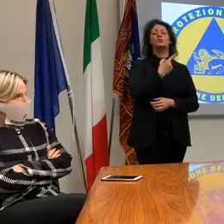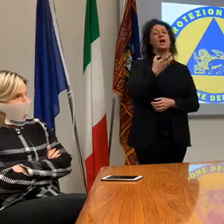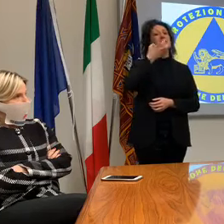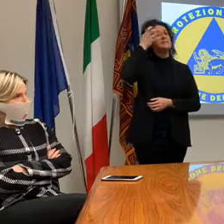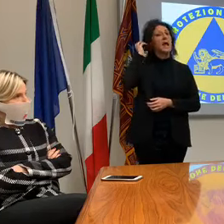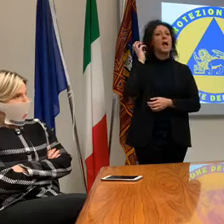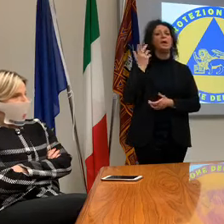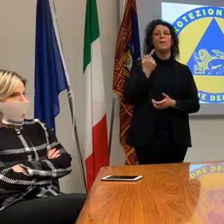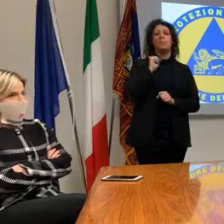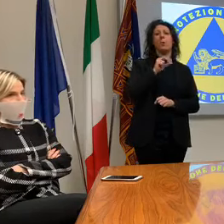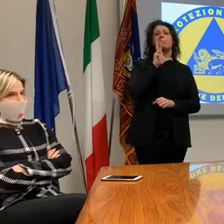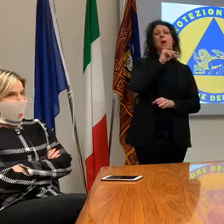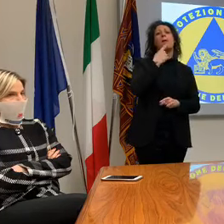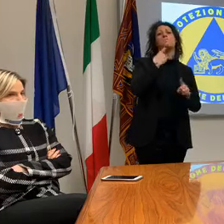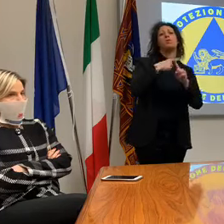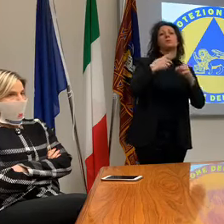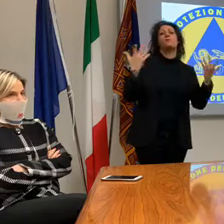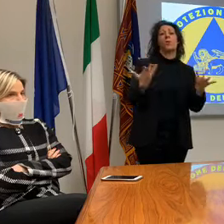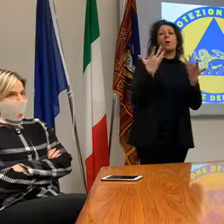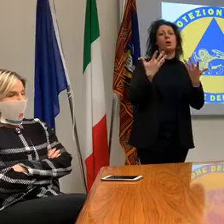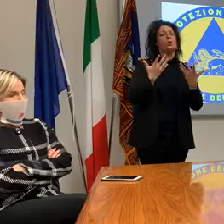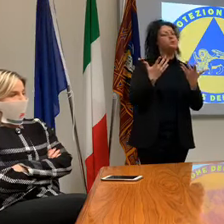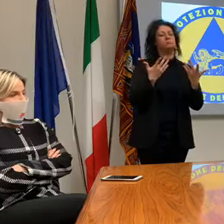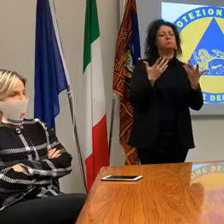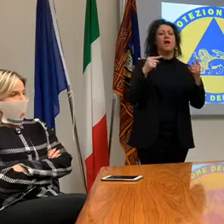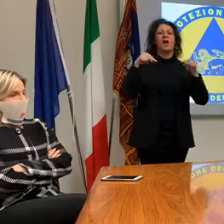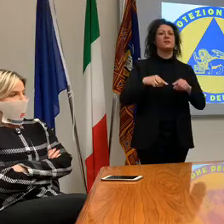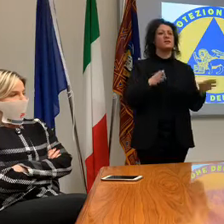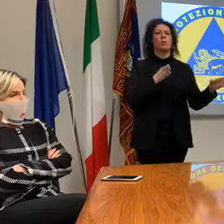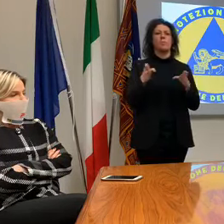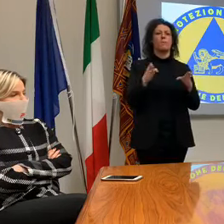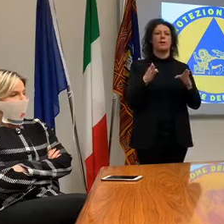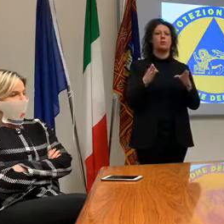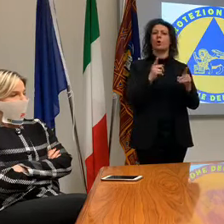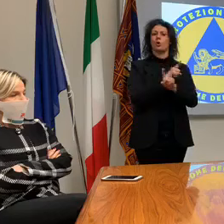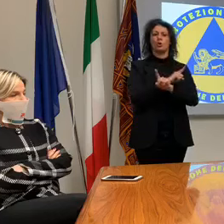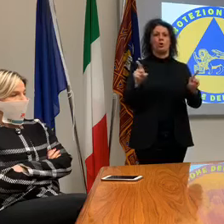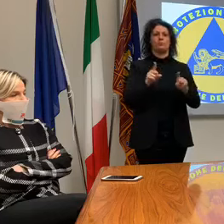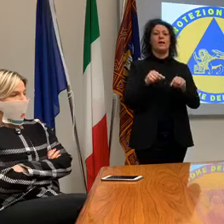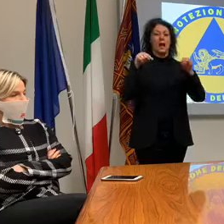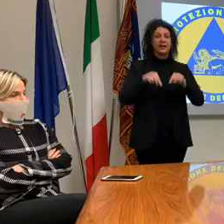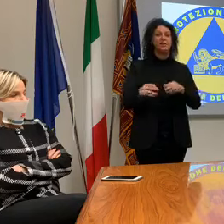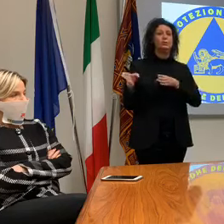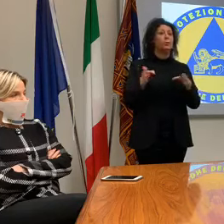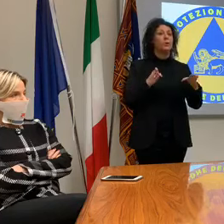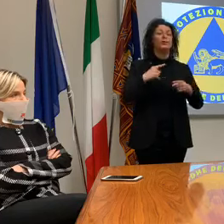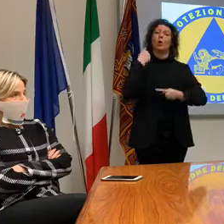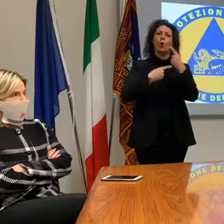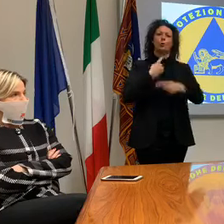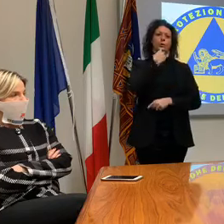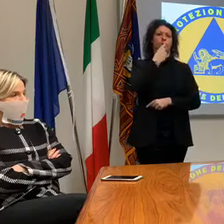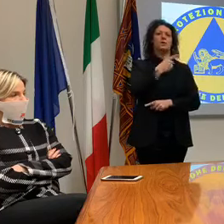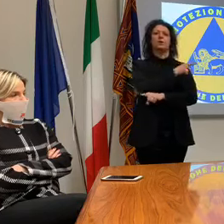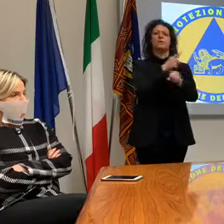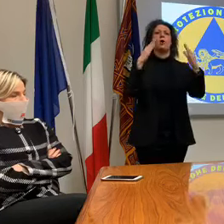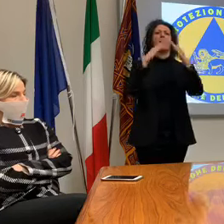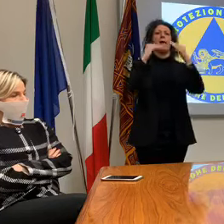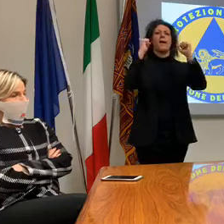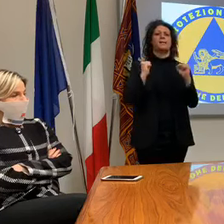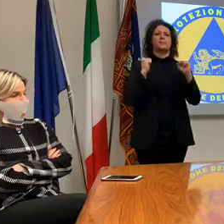dico quando è ora di dirle le cose positive. In questa fase la cosa positiva che vi dico è restare a casa.